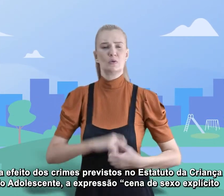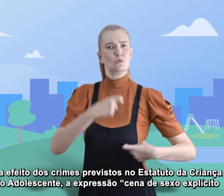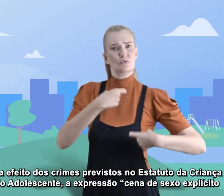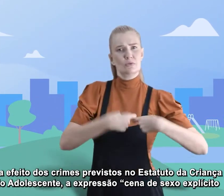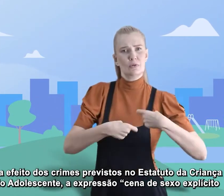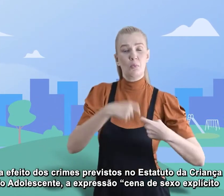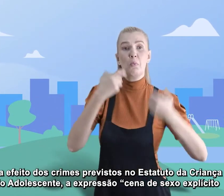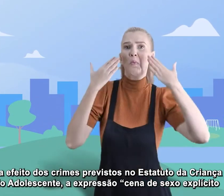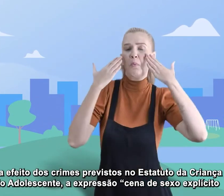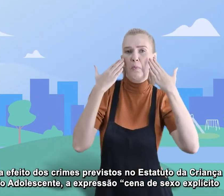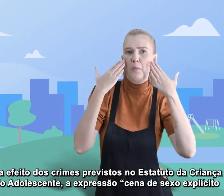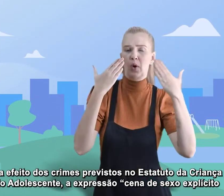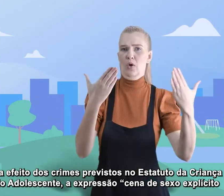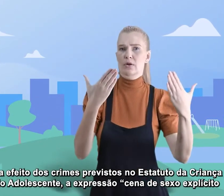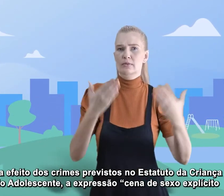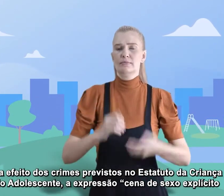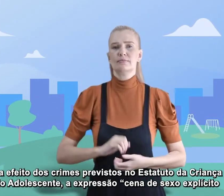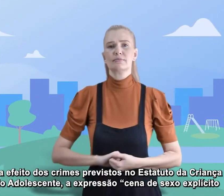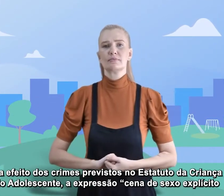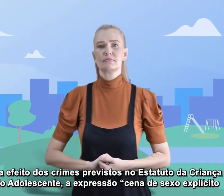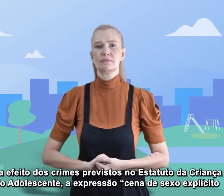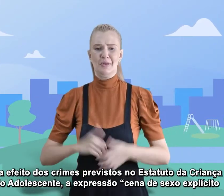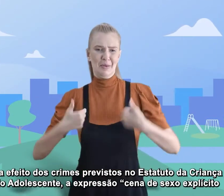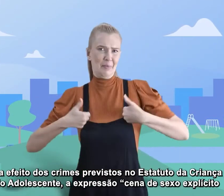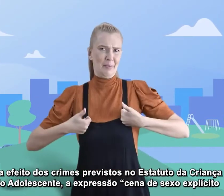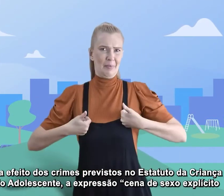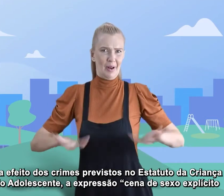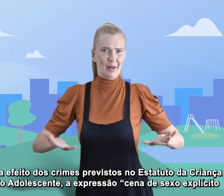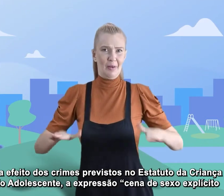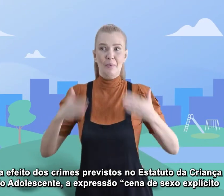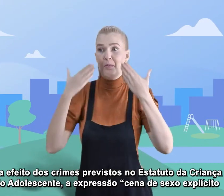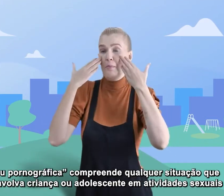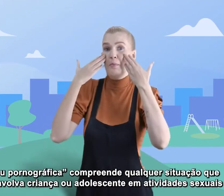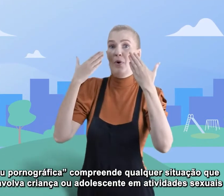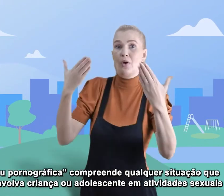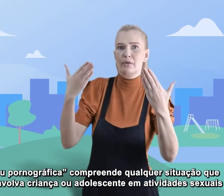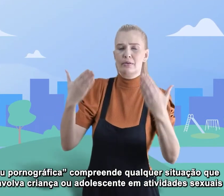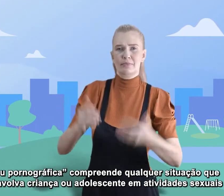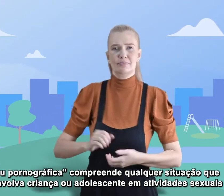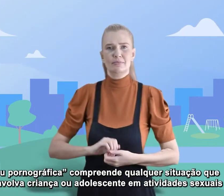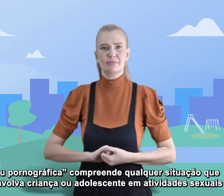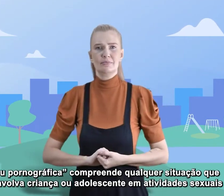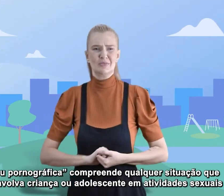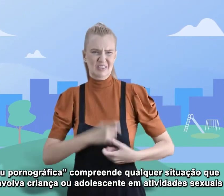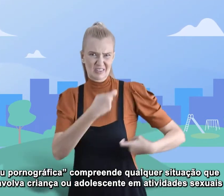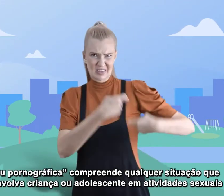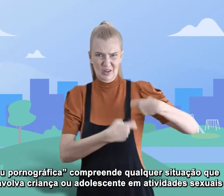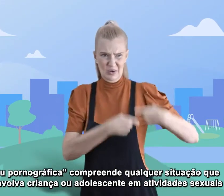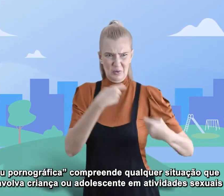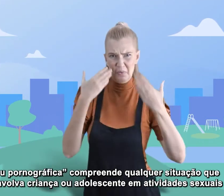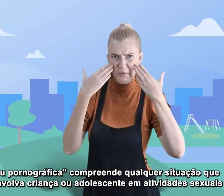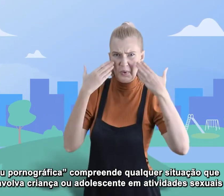Adolescente, a expressão cena de sexo explícito ou pornográfica compreende